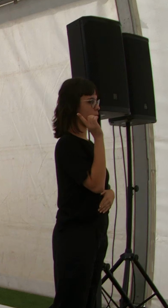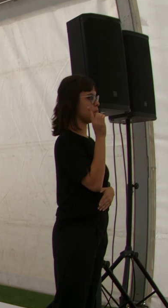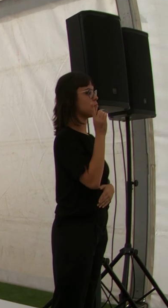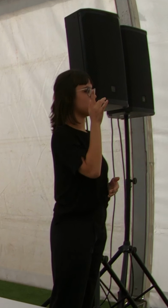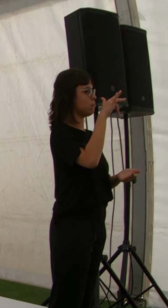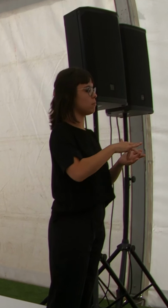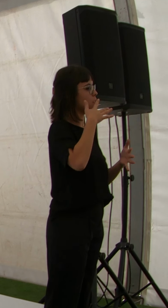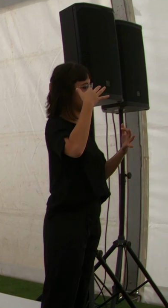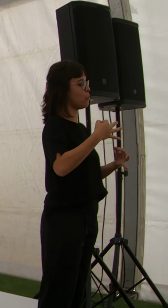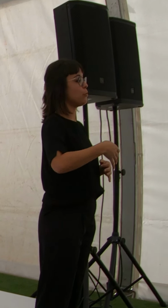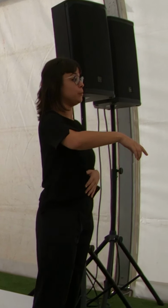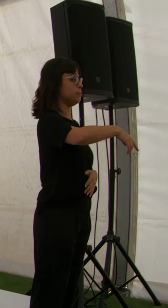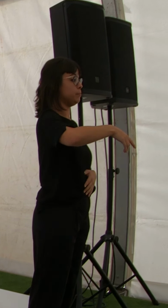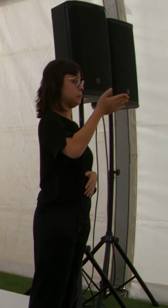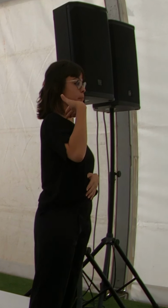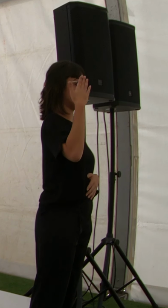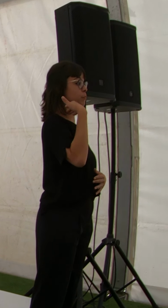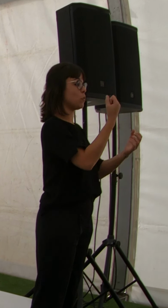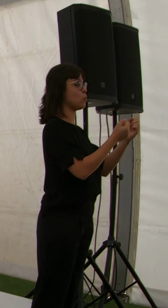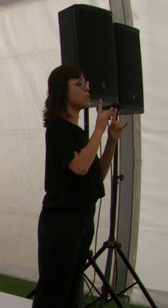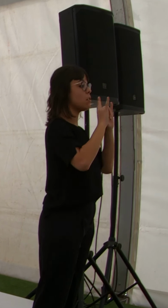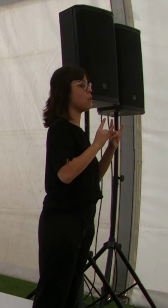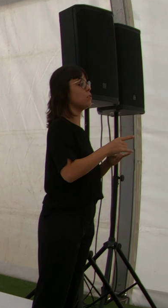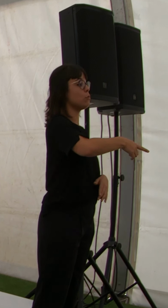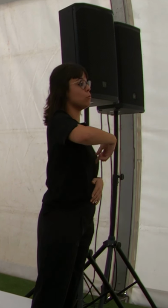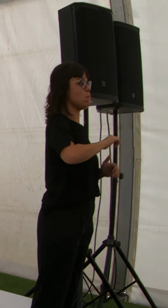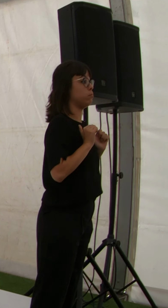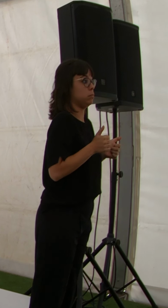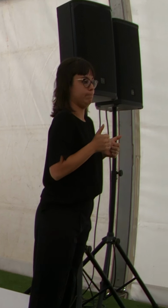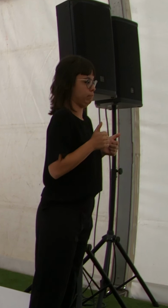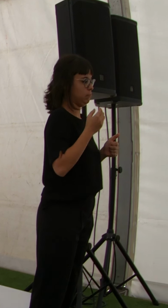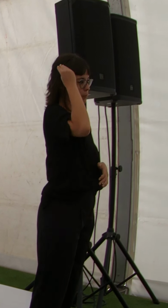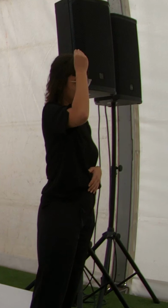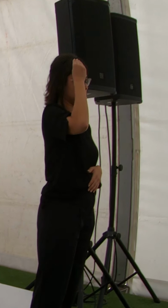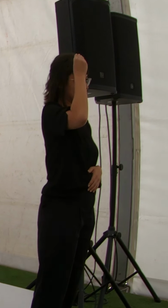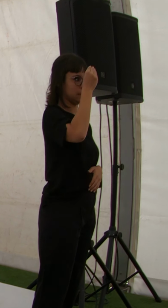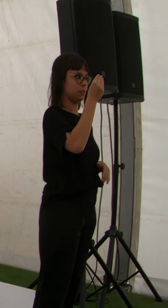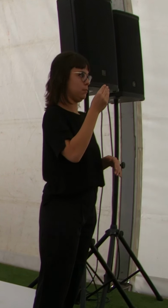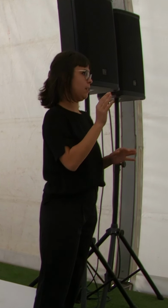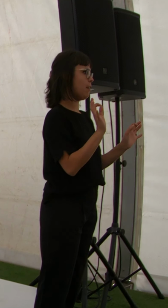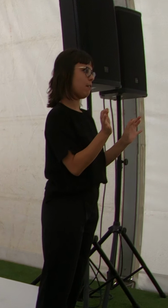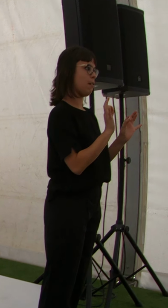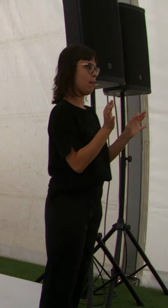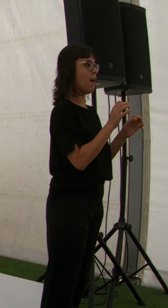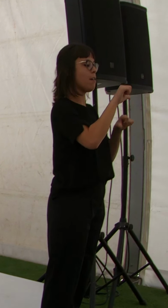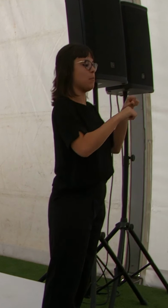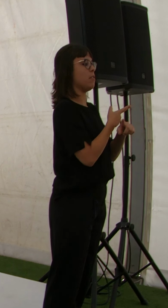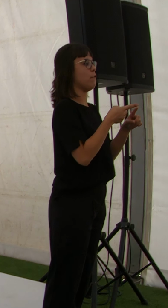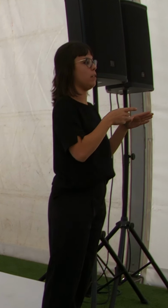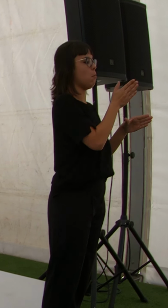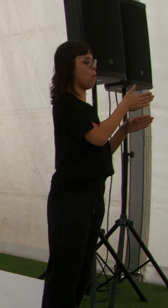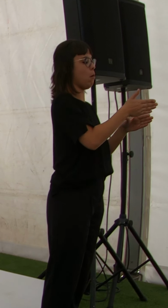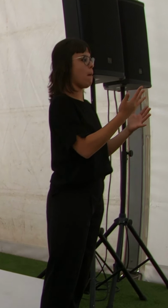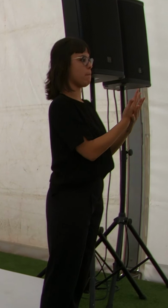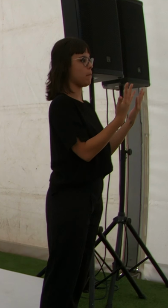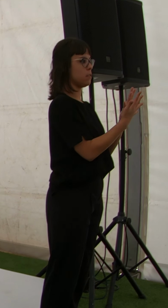empezaron a hacer los primeros coches eléctricos ni siquiera se nos pasaba por la cabeza, no digamos ya mezclar celdas de distinta química, ni de distinto